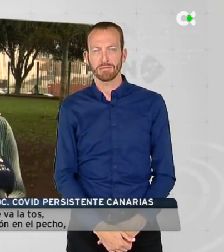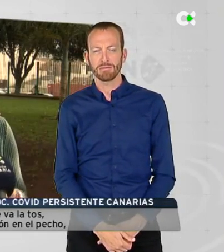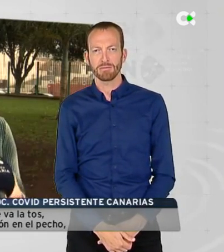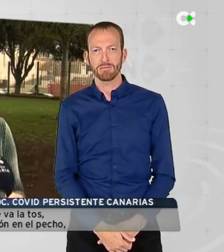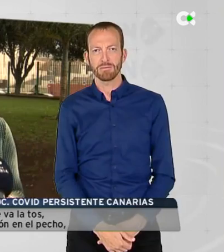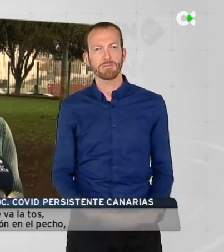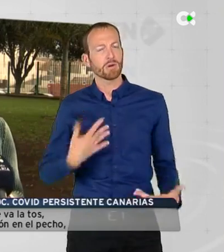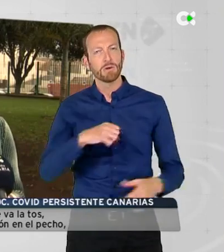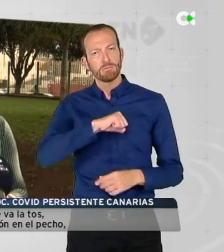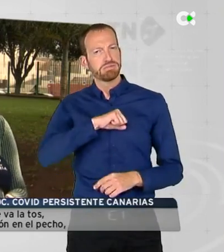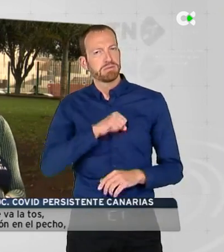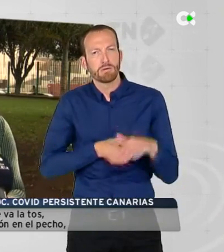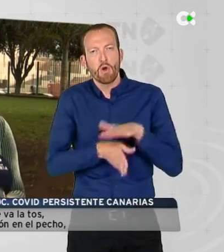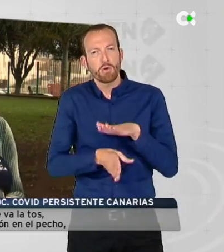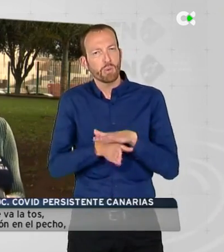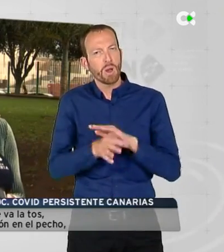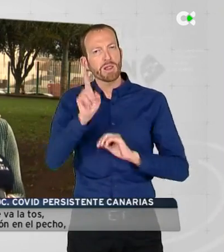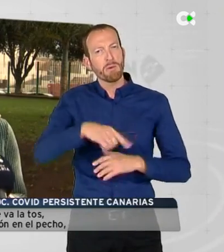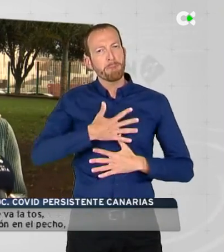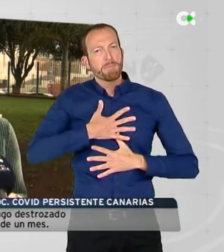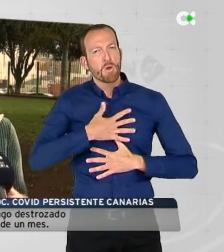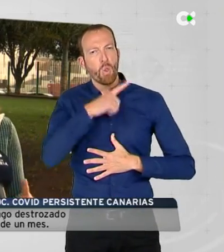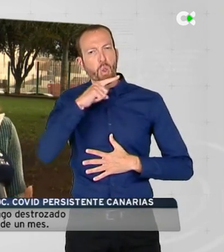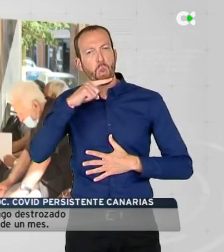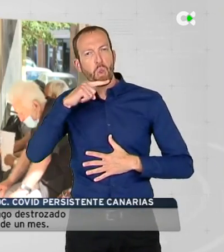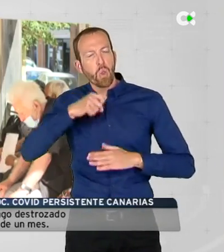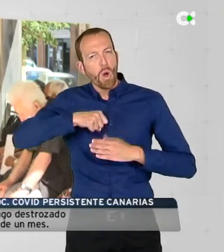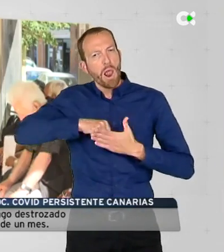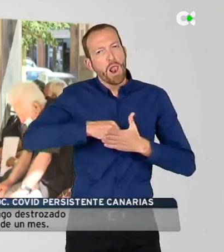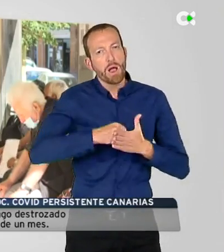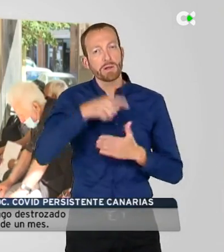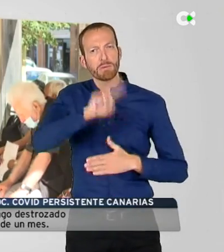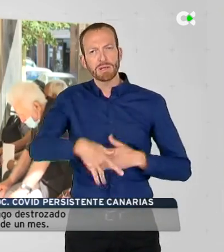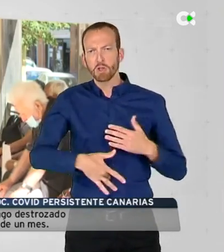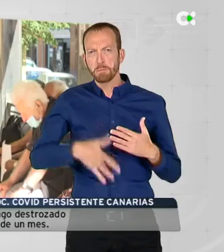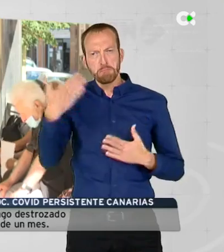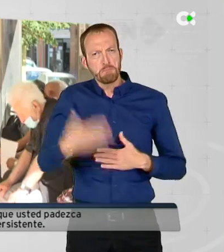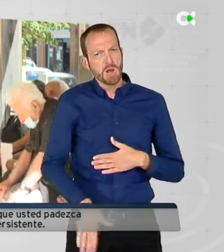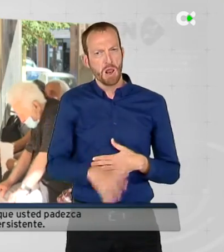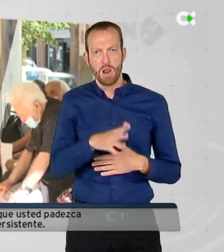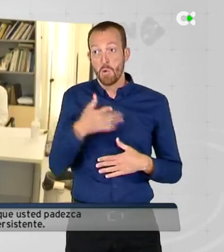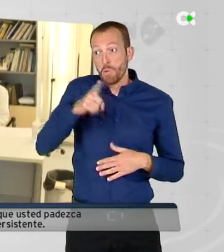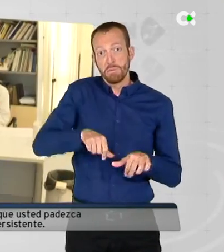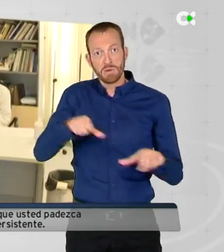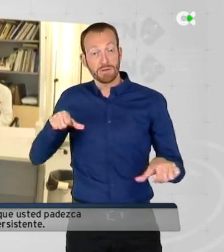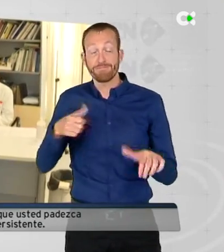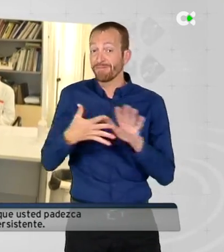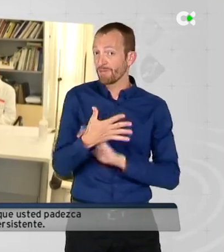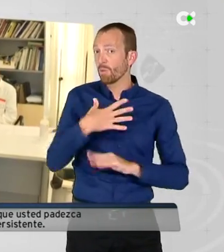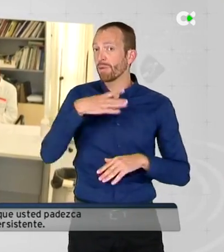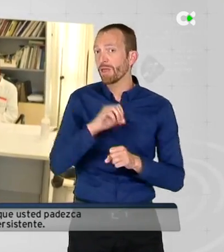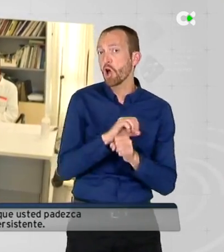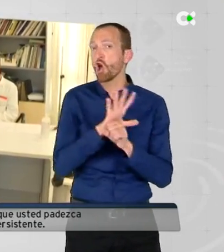Que no se me va la tos. O con un dolor, una presión en el pecho o con el estómago destrozado, llevo más de un mes. Entonces puede ser que padezca usted